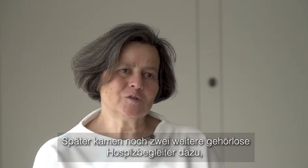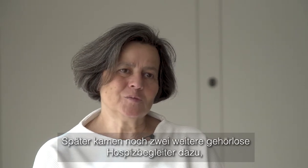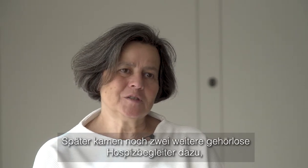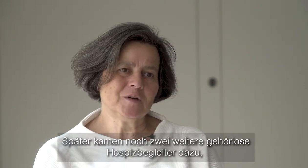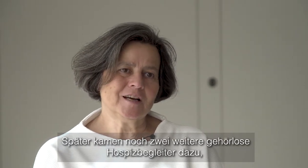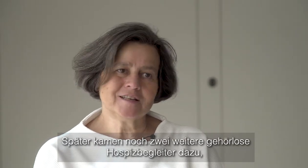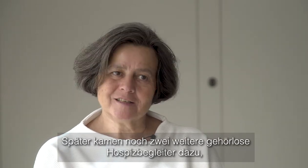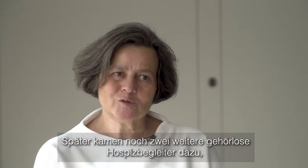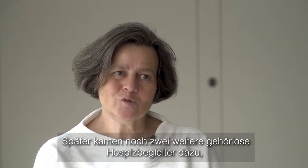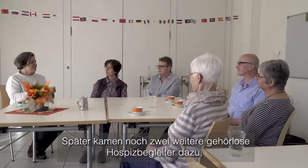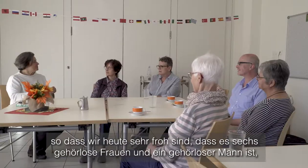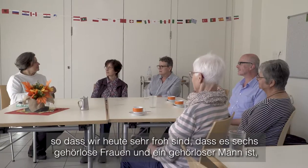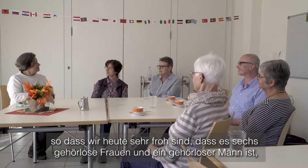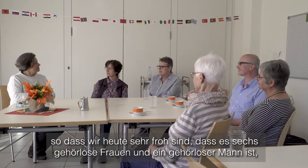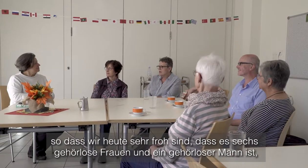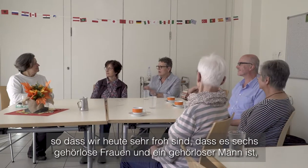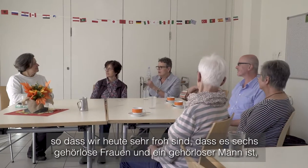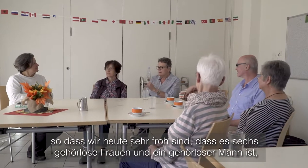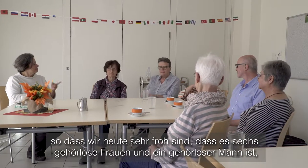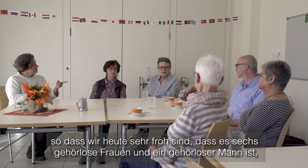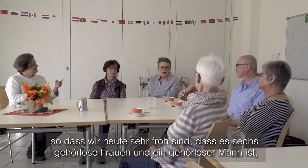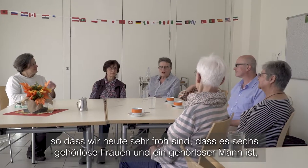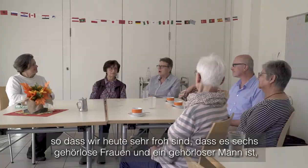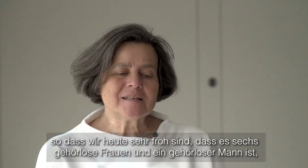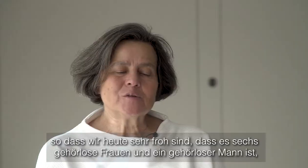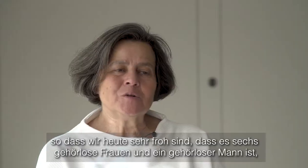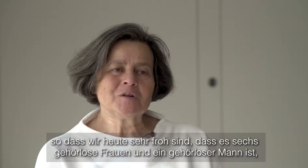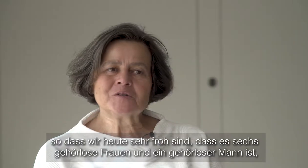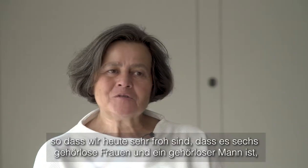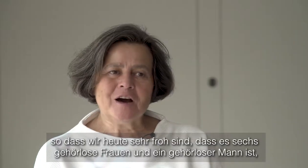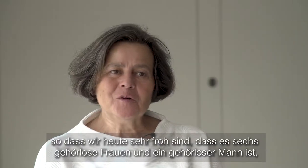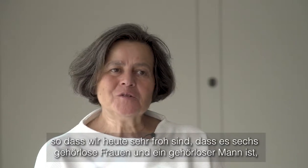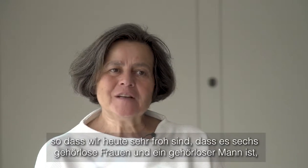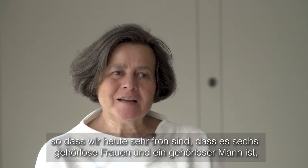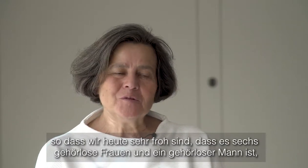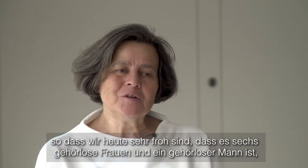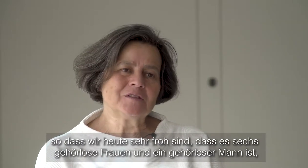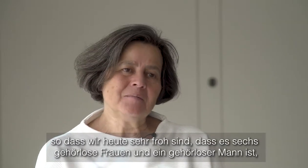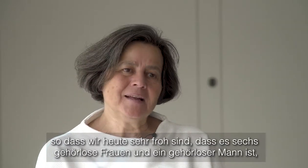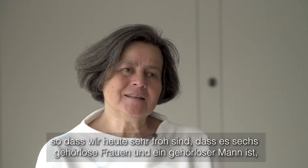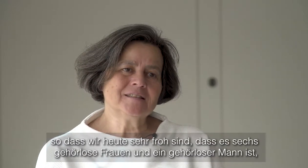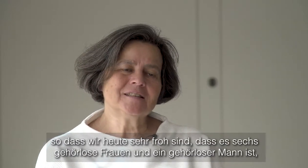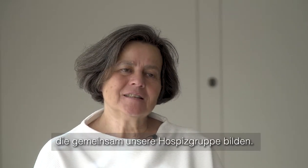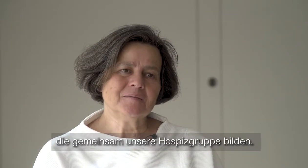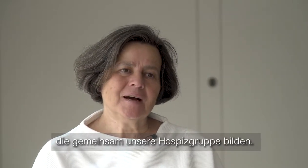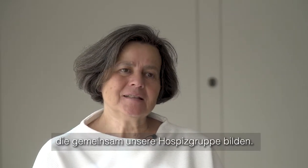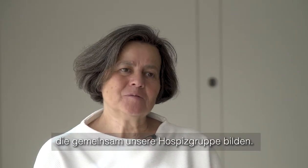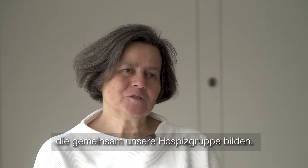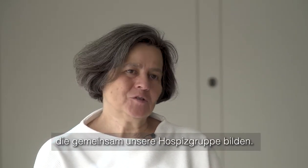Hospizbegleiter dazu, sodass wir heute sehr froh sind, dass es sechs gehörlose Frauen und ein gehörloser Mann ist, die gemeinsam unsere